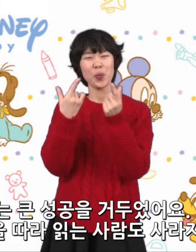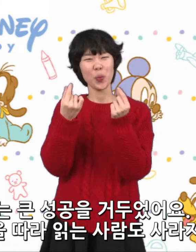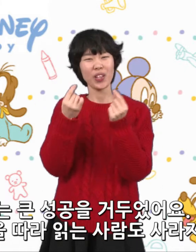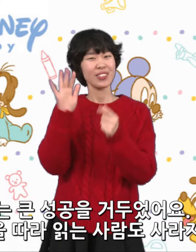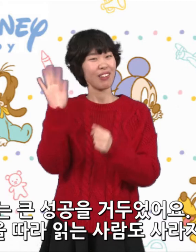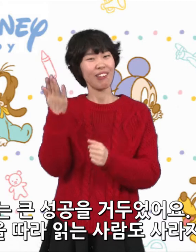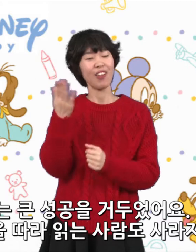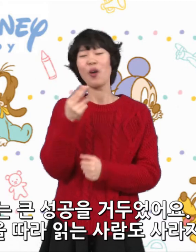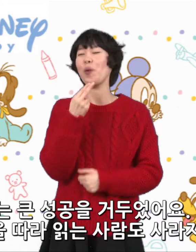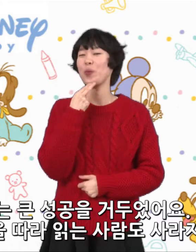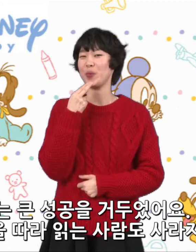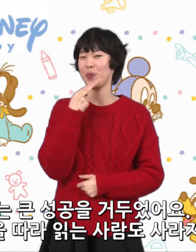되었답니다.